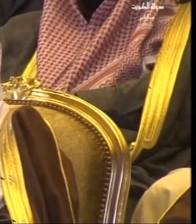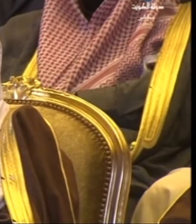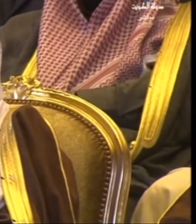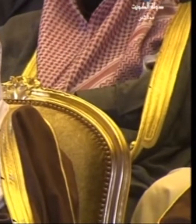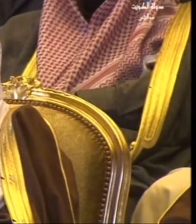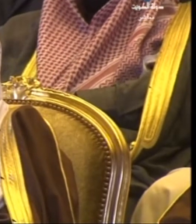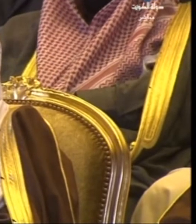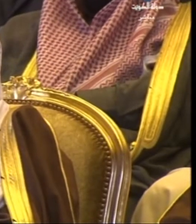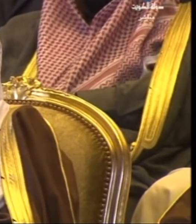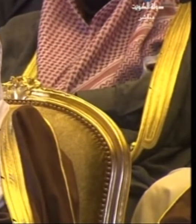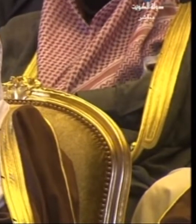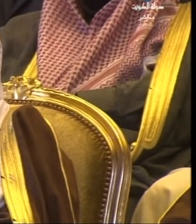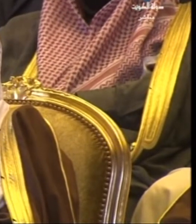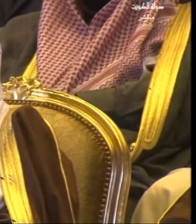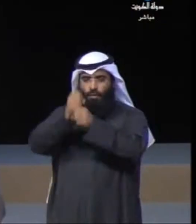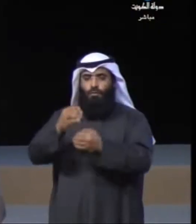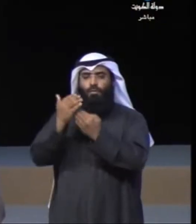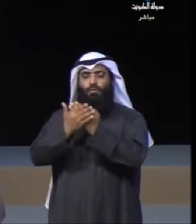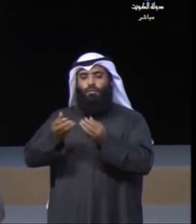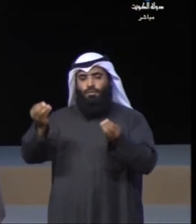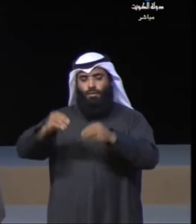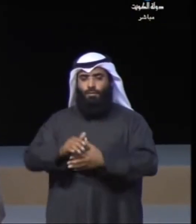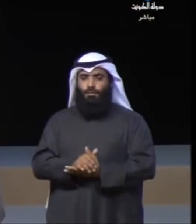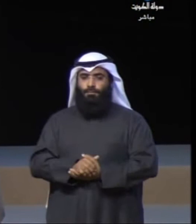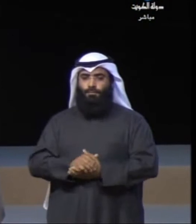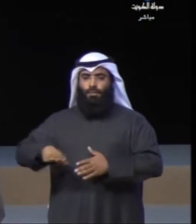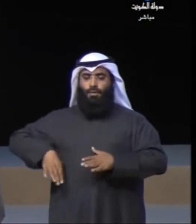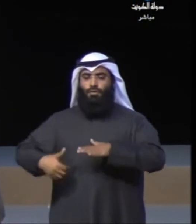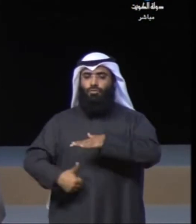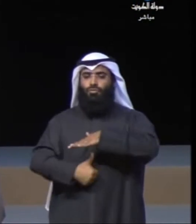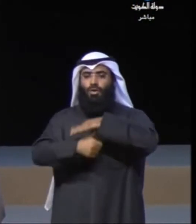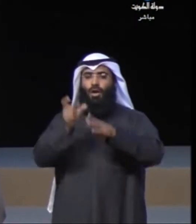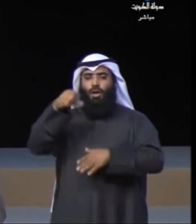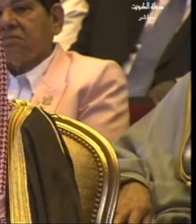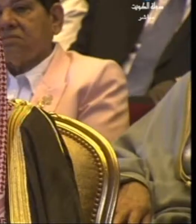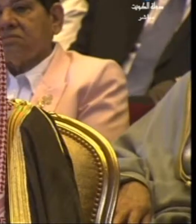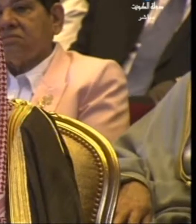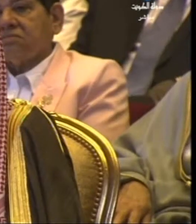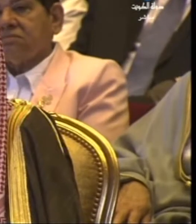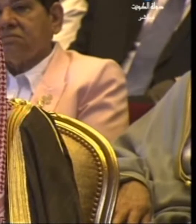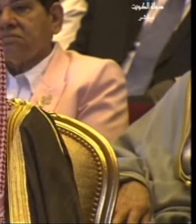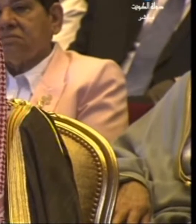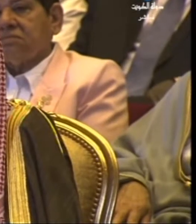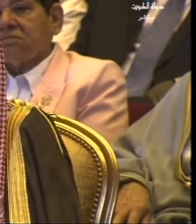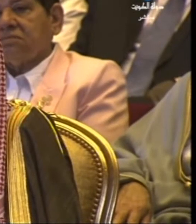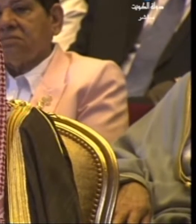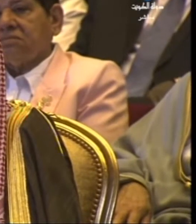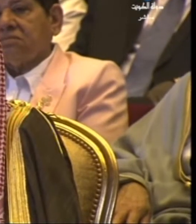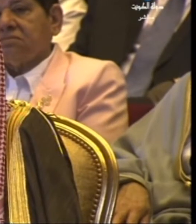أمير البلاد المفدى حفظ الله ورعاه، سمو الشيخ نواف الأحمد الجابر الصباح ولي العهد حفظه